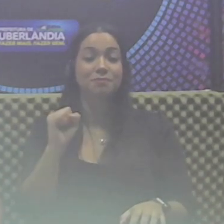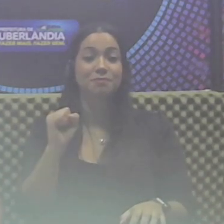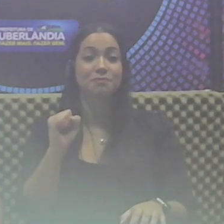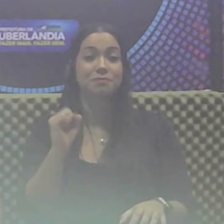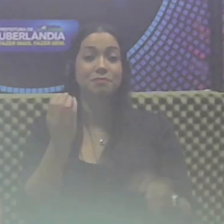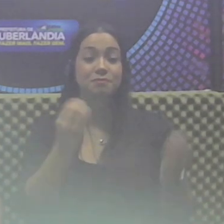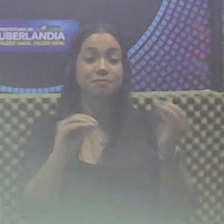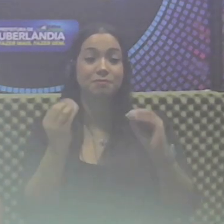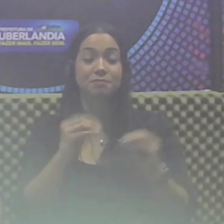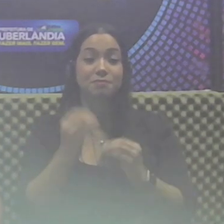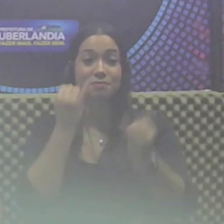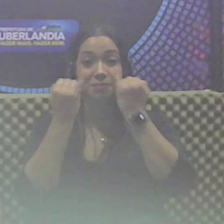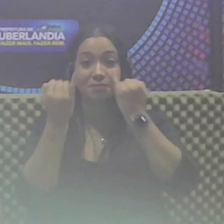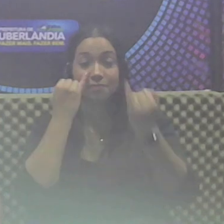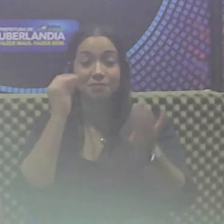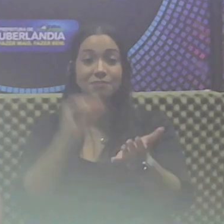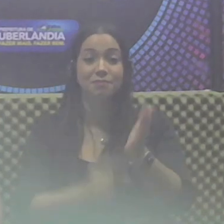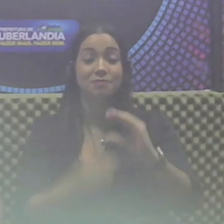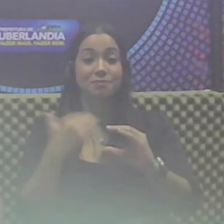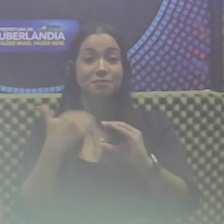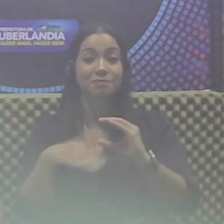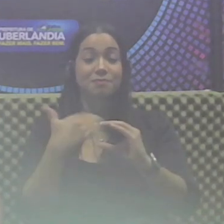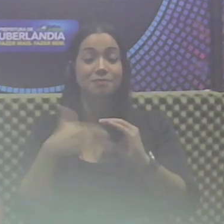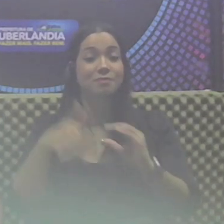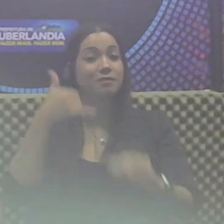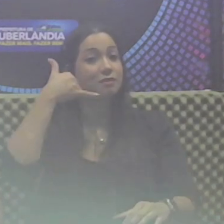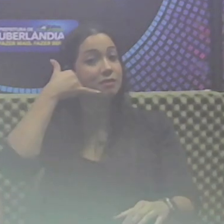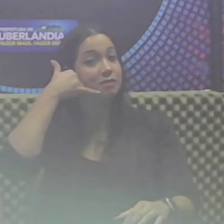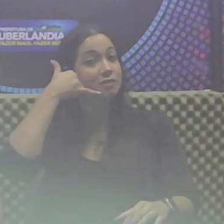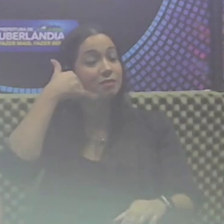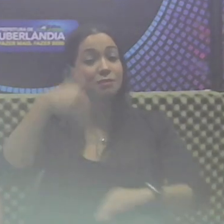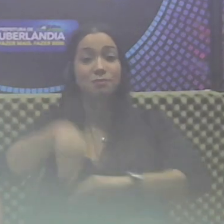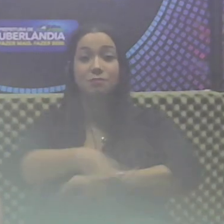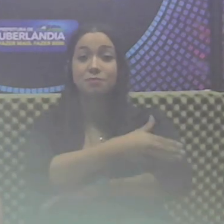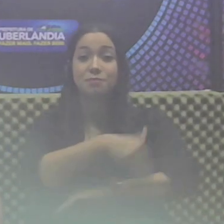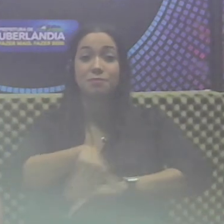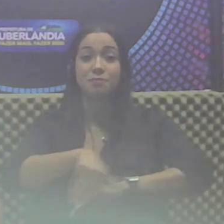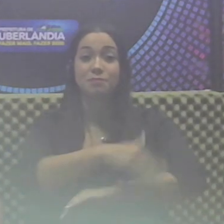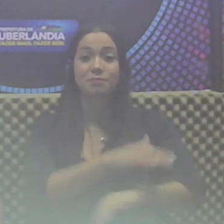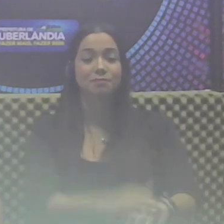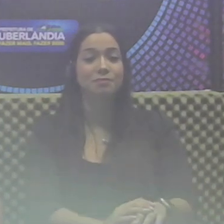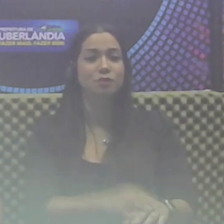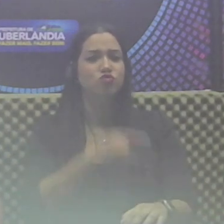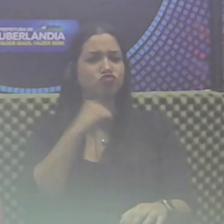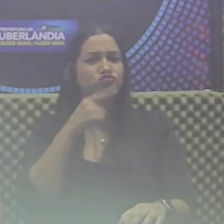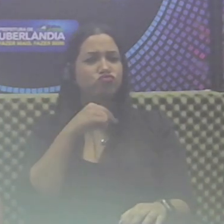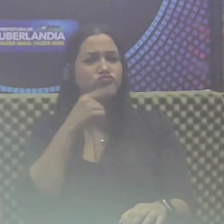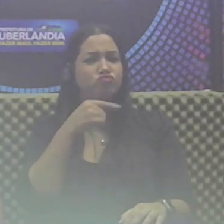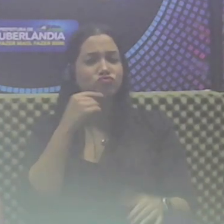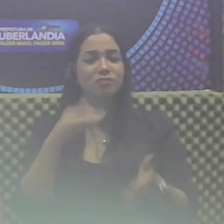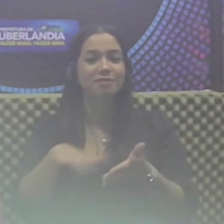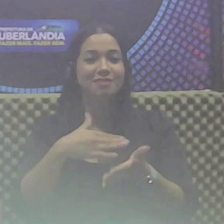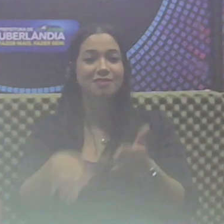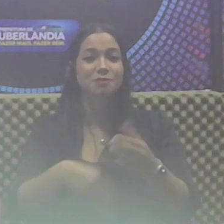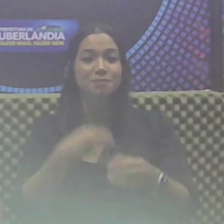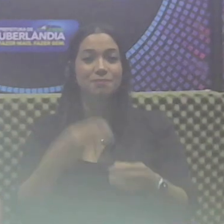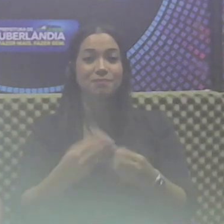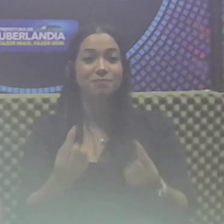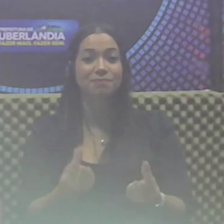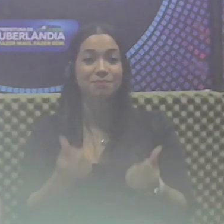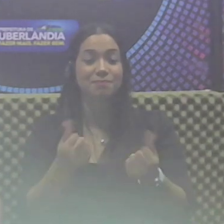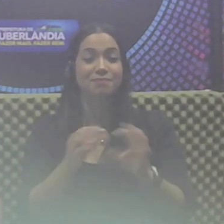os dados cadastrais como e-mail, telefone e endereço. Em caso de dúvida, a Secretaria Municipal de Finanças